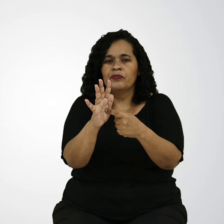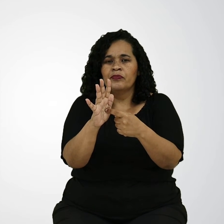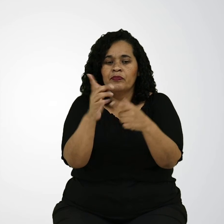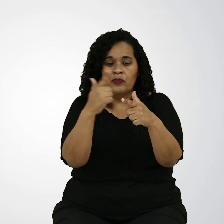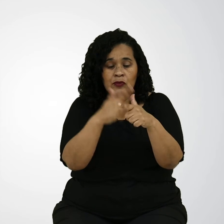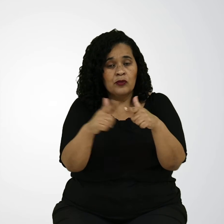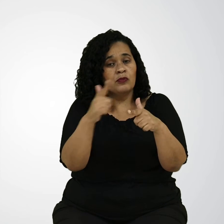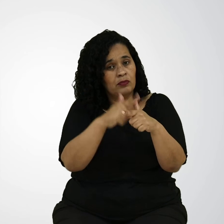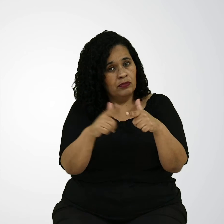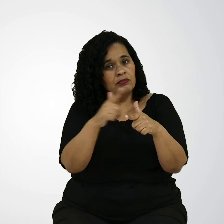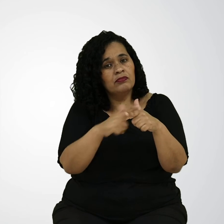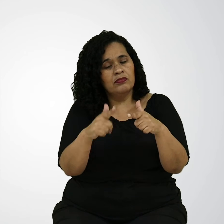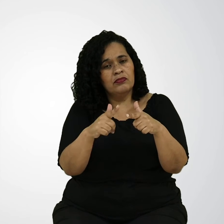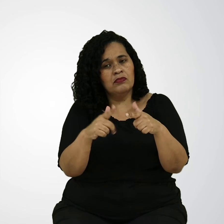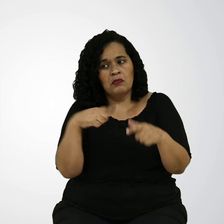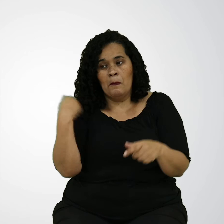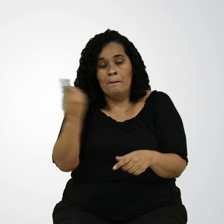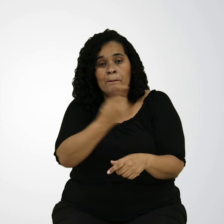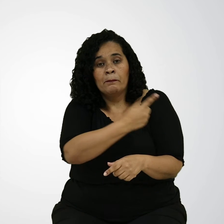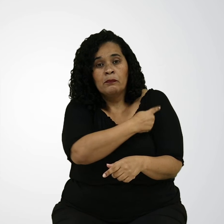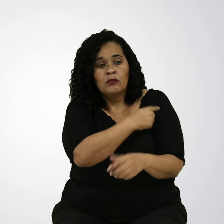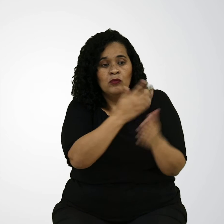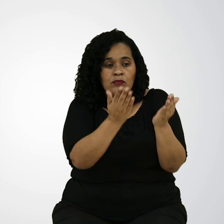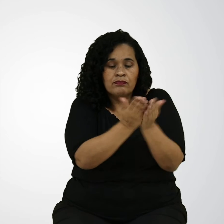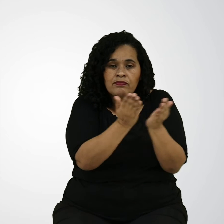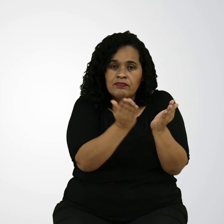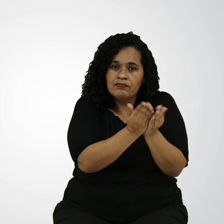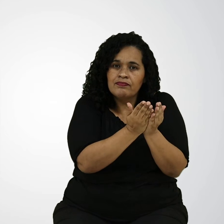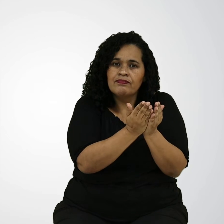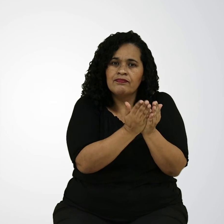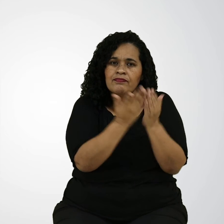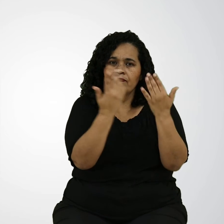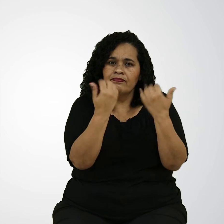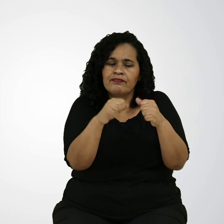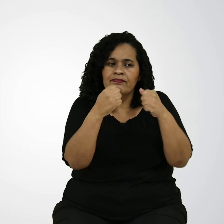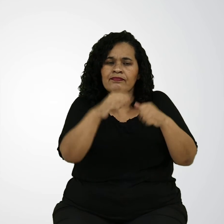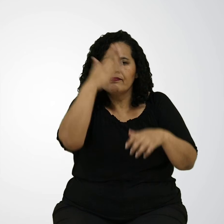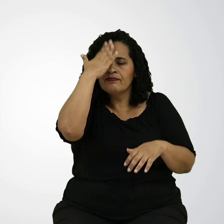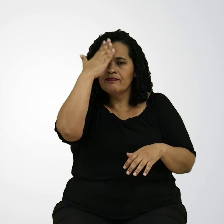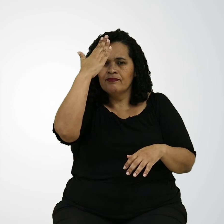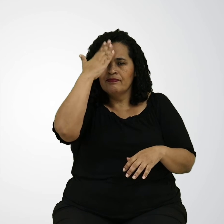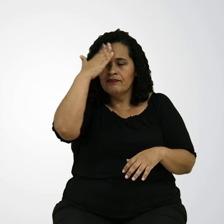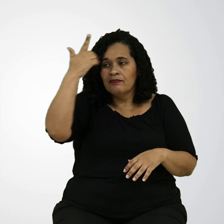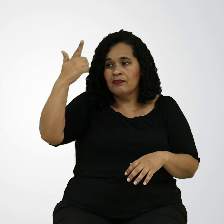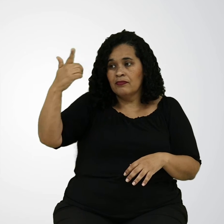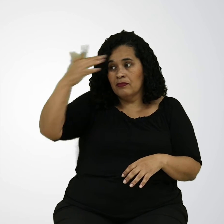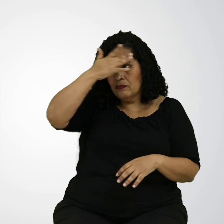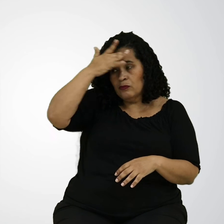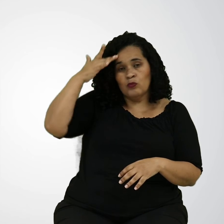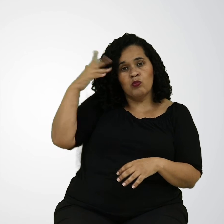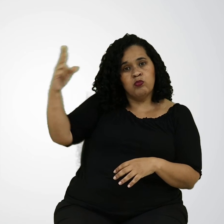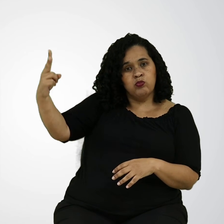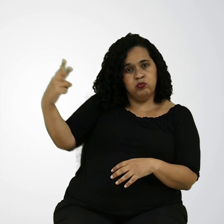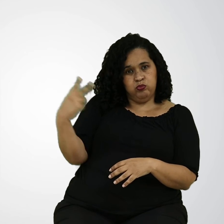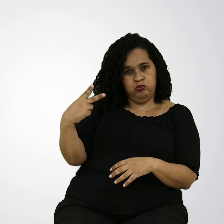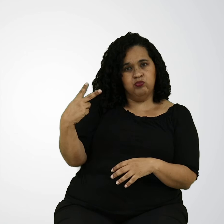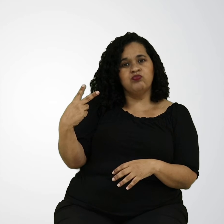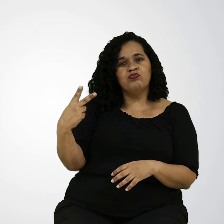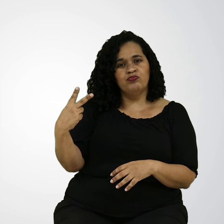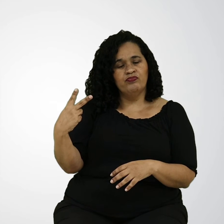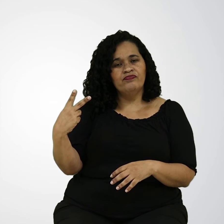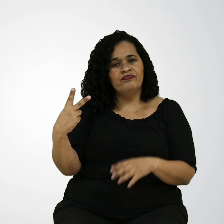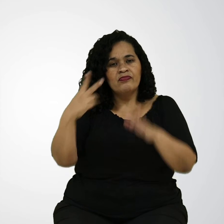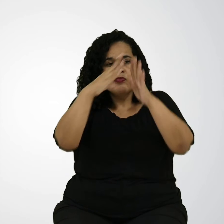problema. Nós cristãos precisamos sim nos preocupar com os de fora, como as pessoas estão nos lendo. E ele diz que é para se comportar